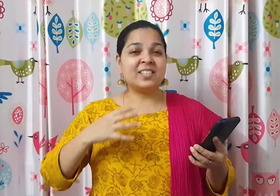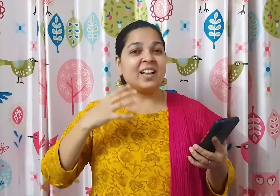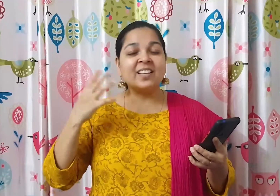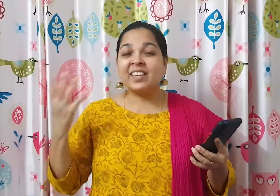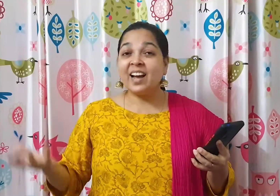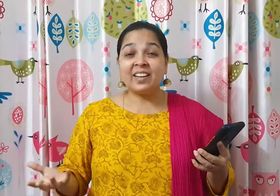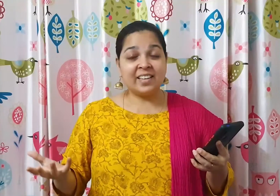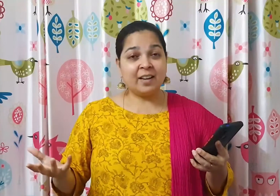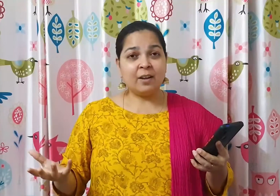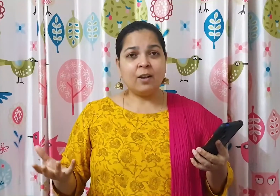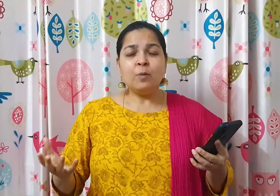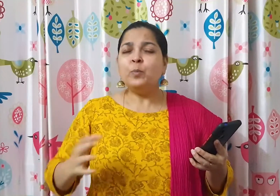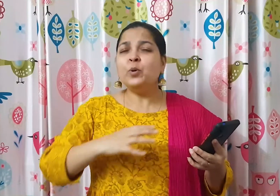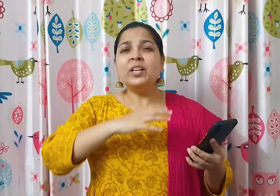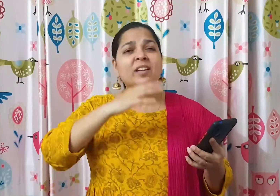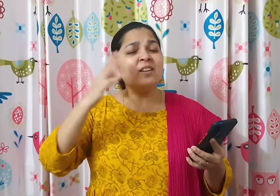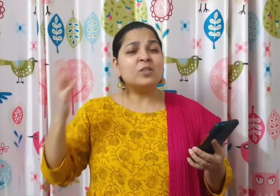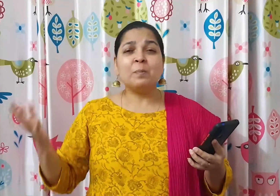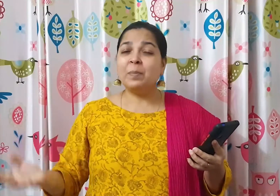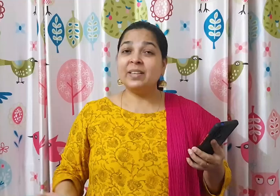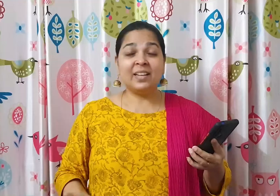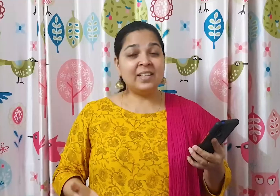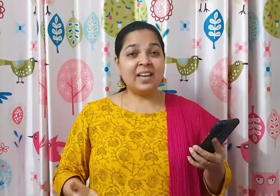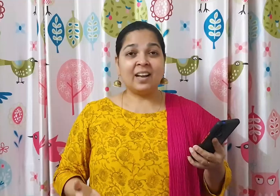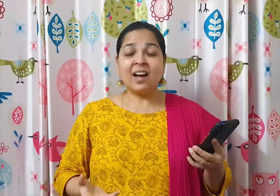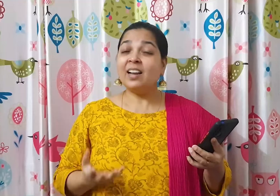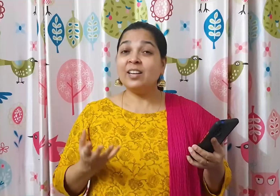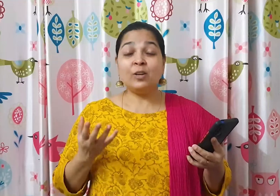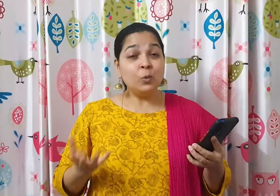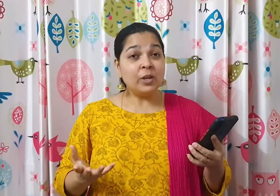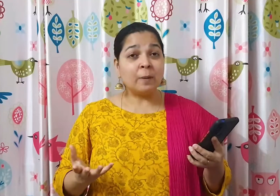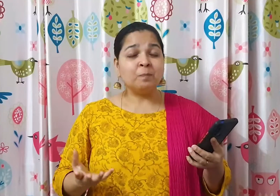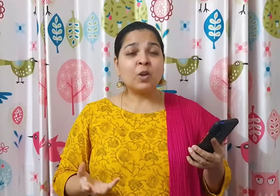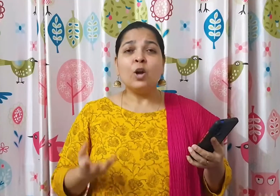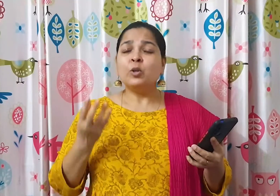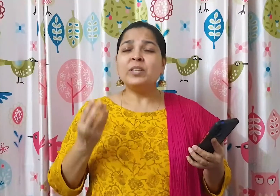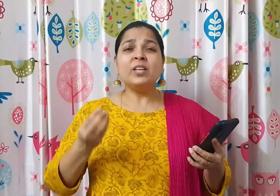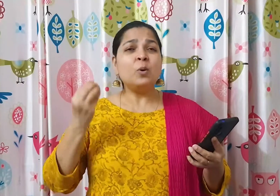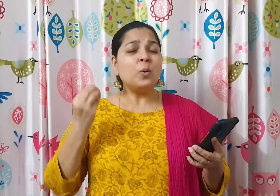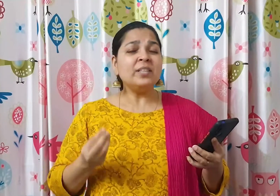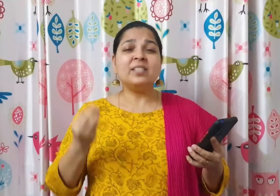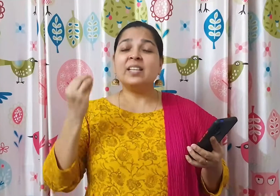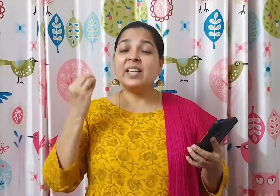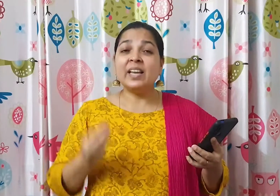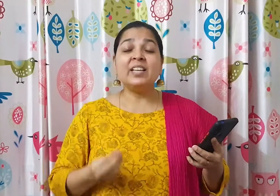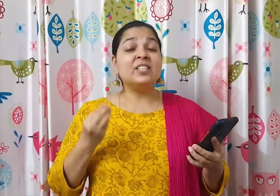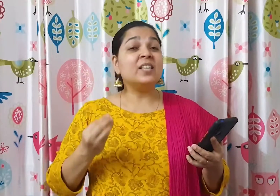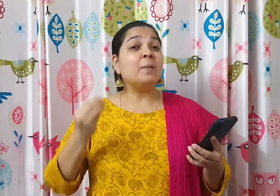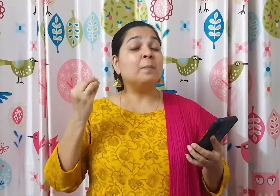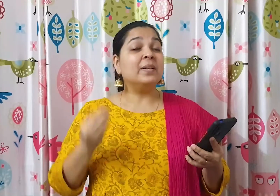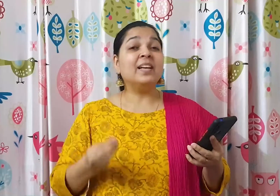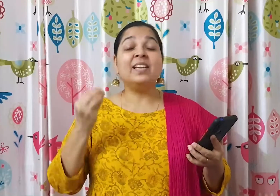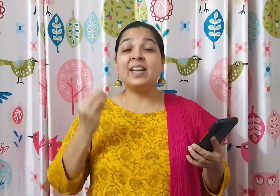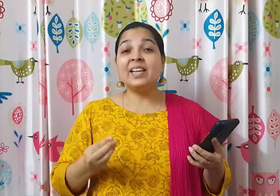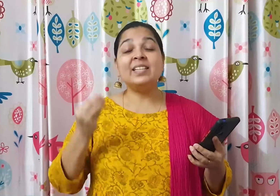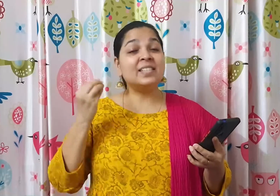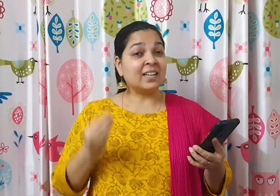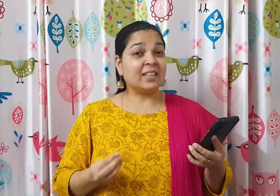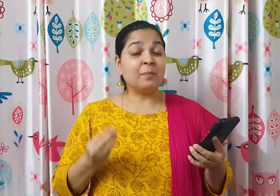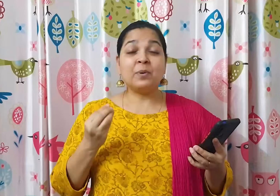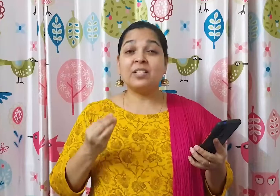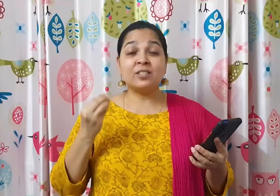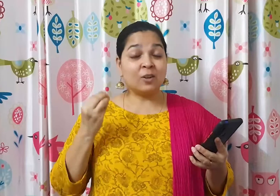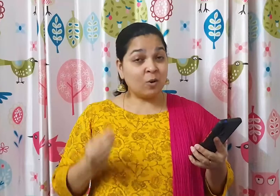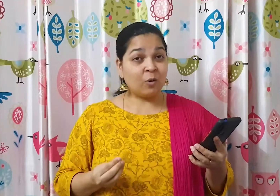উৎপন্ন কৰে, সেই তেনেকুৱা ধৰণৰ ছবি অংকন কৰিলে আৰু একেবাৰে স্পষ্টৰূপে সকলোখিনি কৰিলে